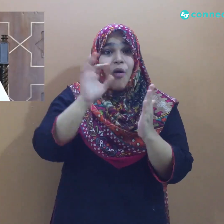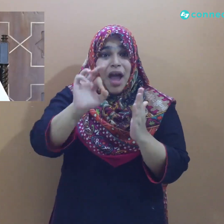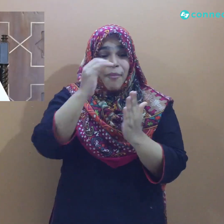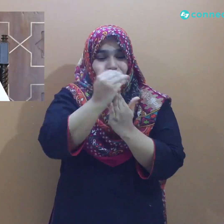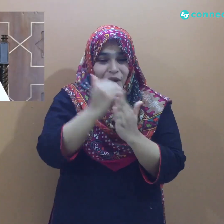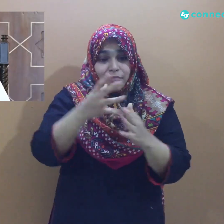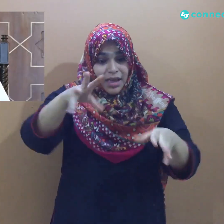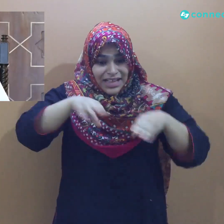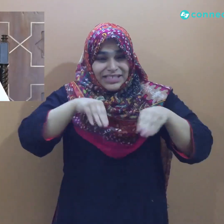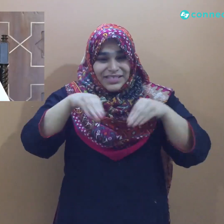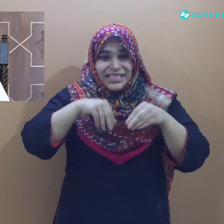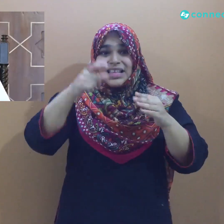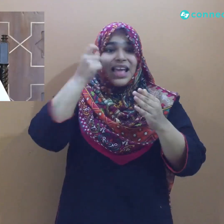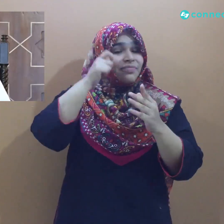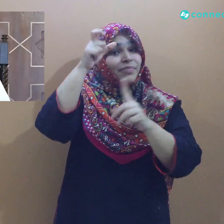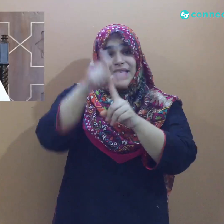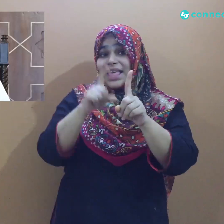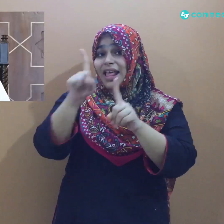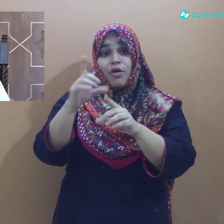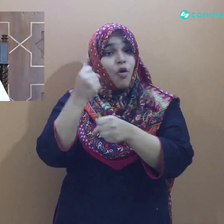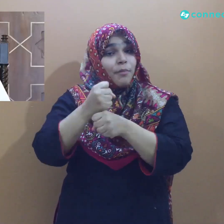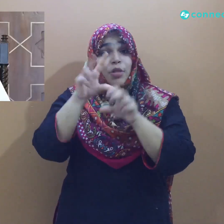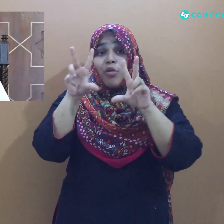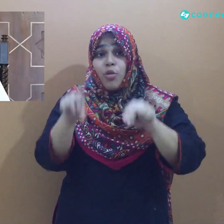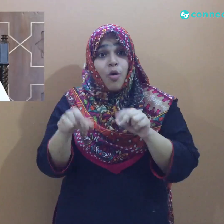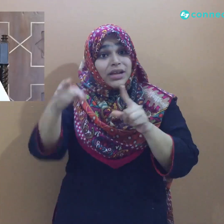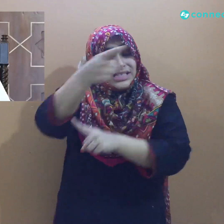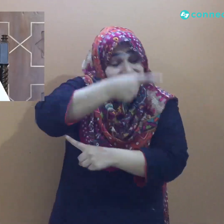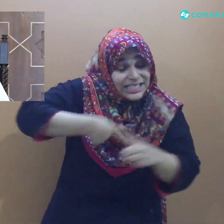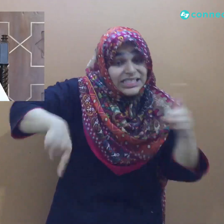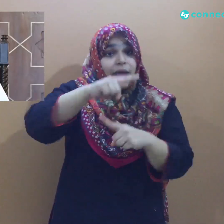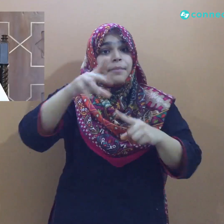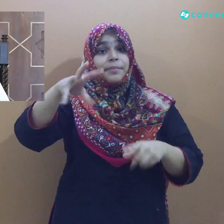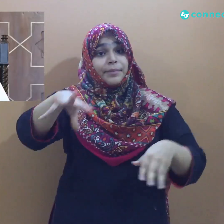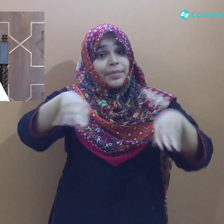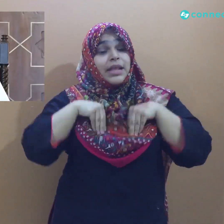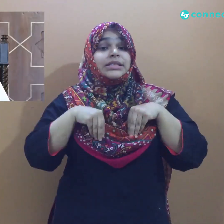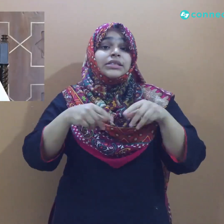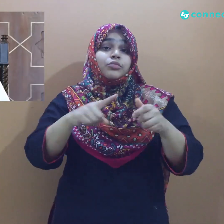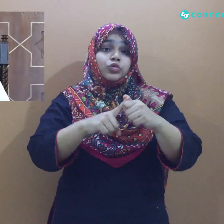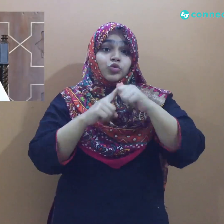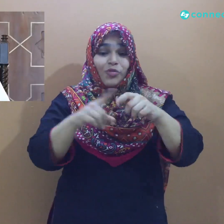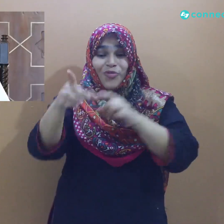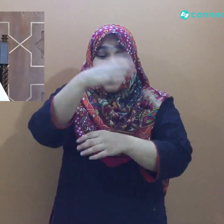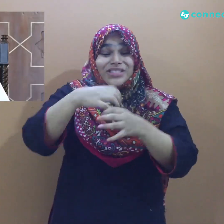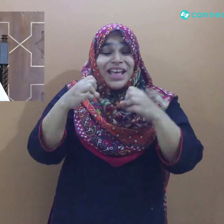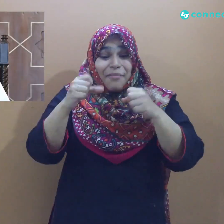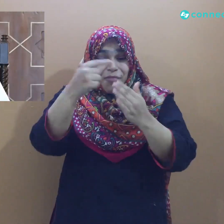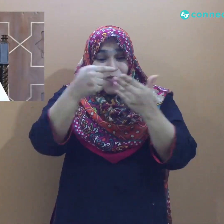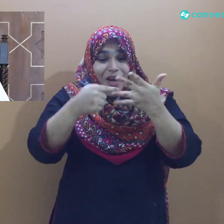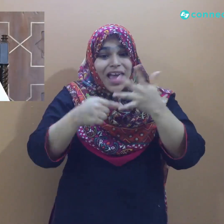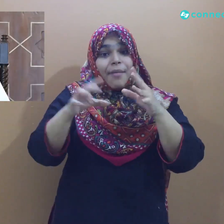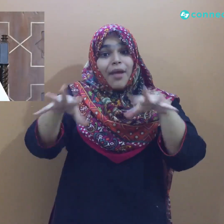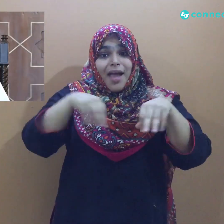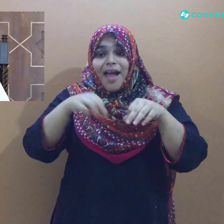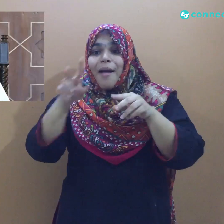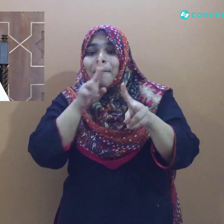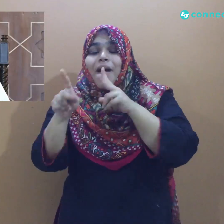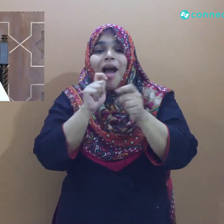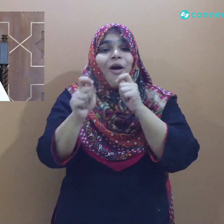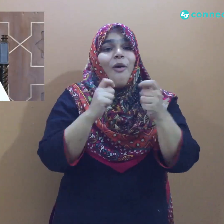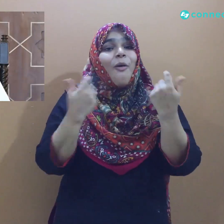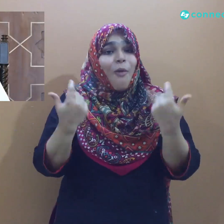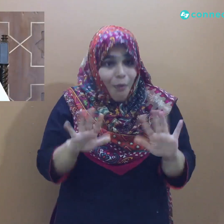ہے امپلیمنٹ کرنے کے حوالے سے، یہ ہر فرد کی۔ جب اجماع ہو جائے خیالات کے اوپر اور اتفاق ہو جائے ائمہ کے